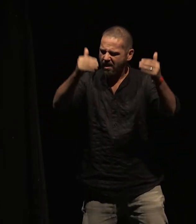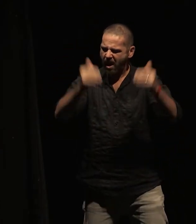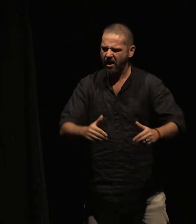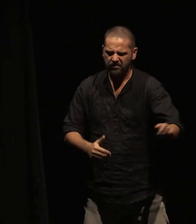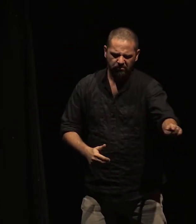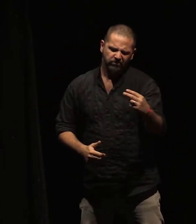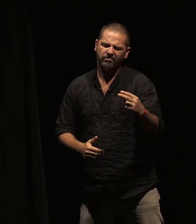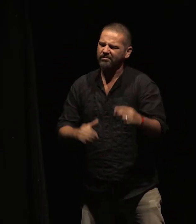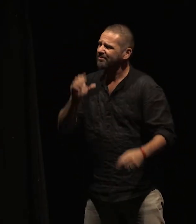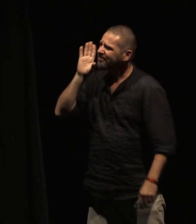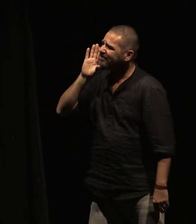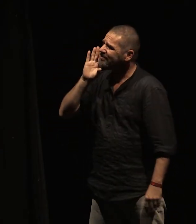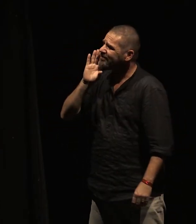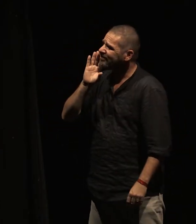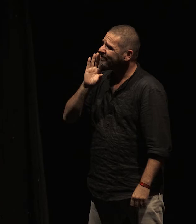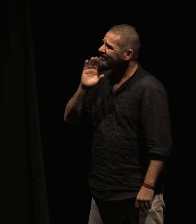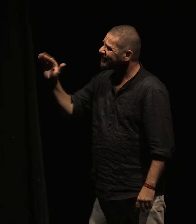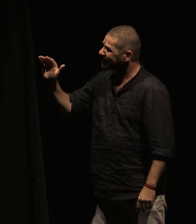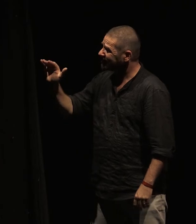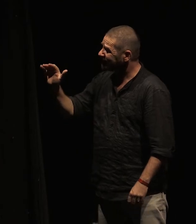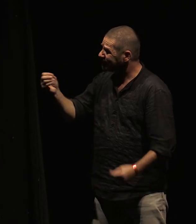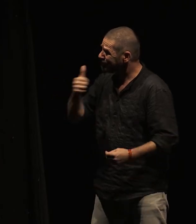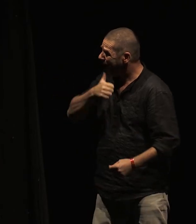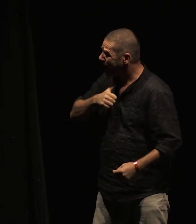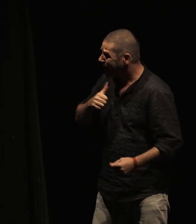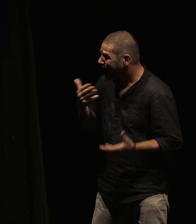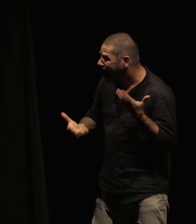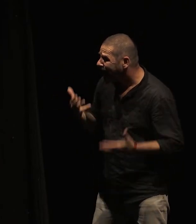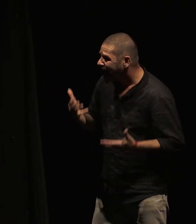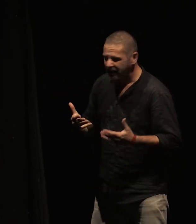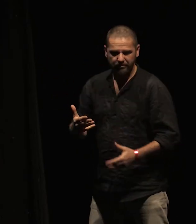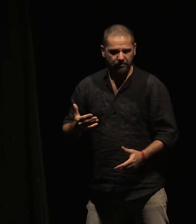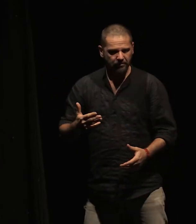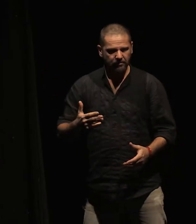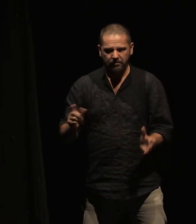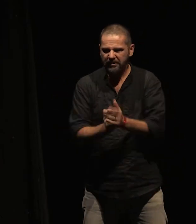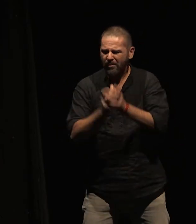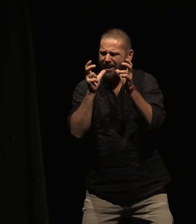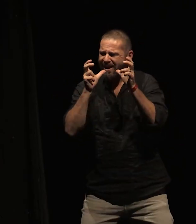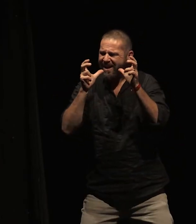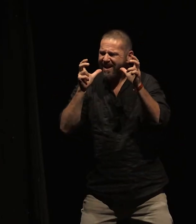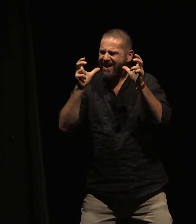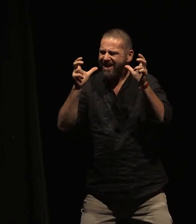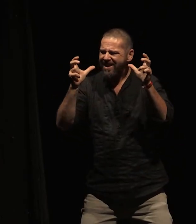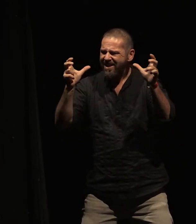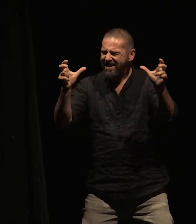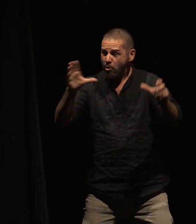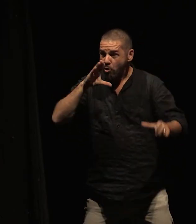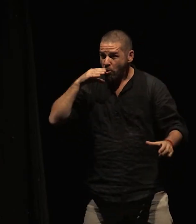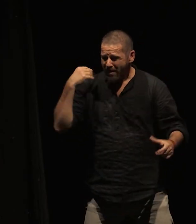cela fait-il très mal ? » Un cri retentit soudain. Un cri qui ne semblait pas sortir d'une gorge humaine. L'orca s